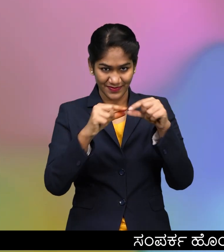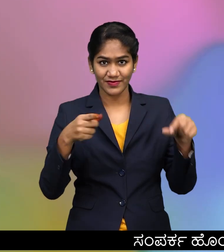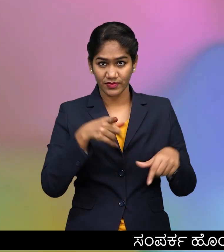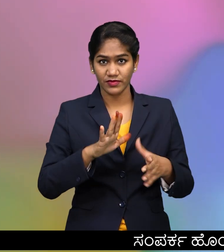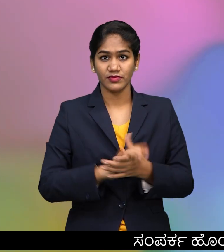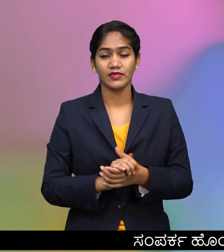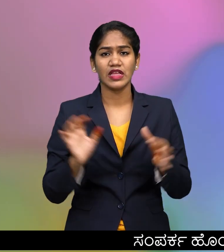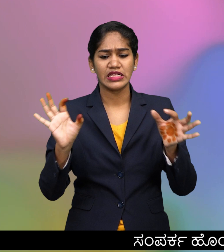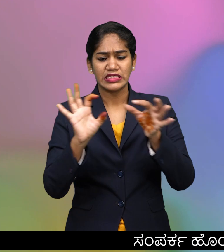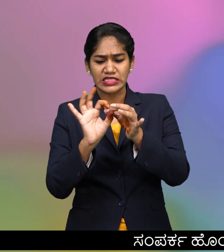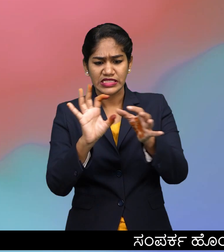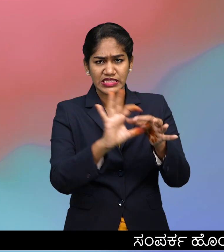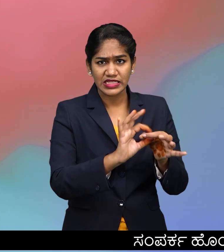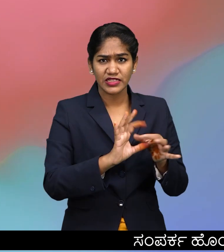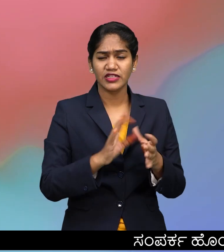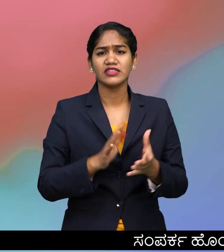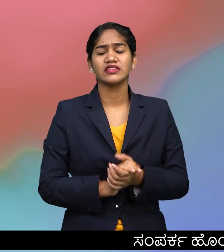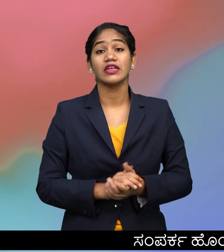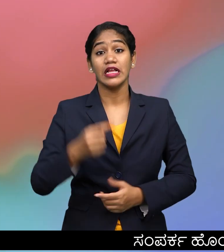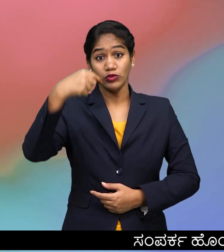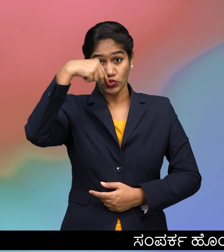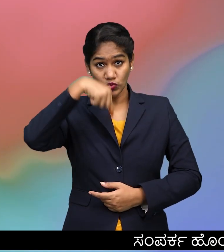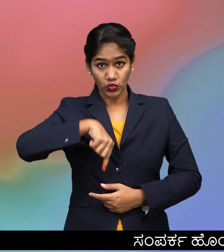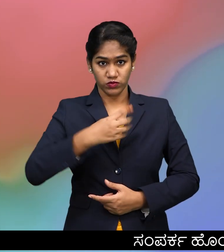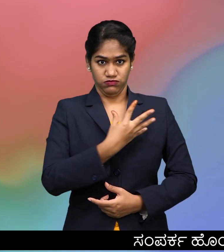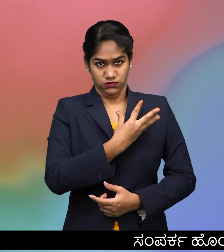ಸಂಪರ್ಕ ಹೊಂದಿದ ನರಗಳ ಜಾಲವನ್ನು